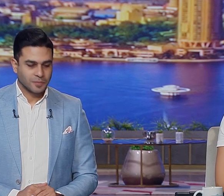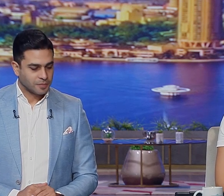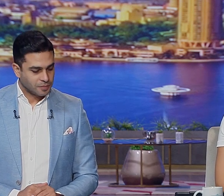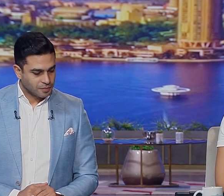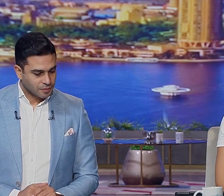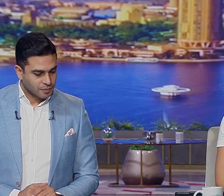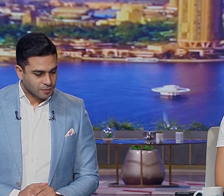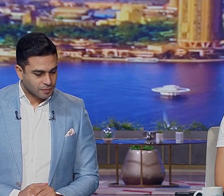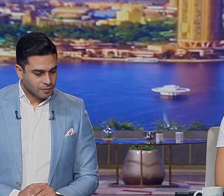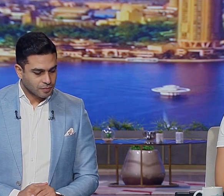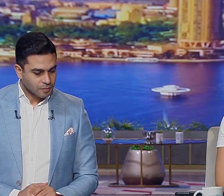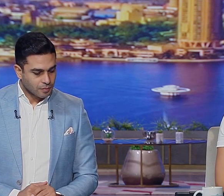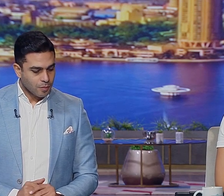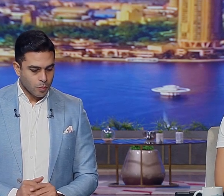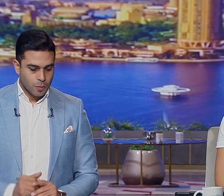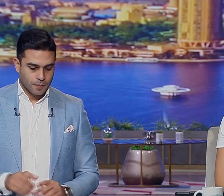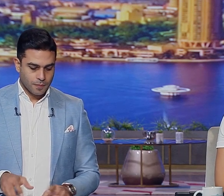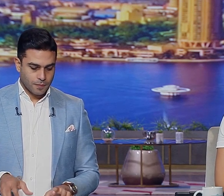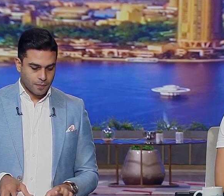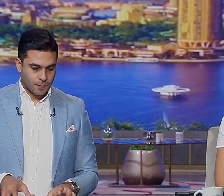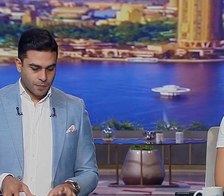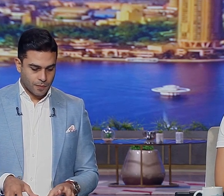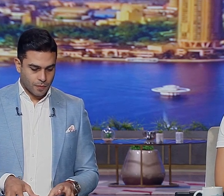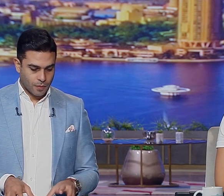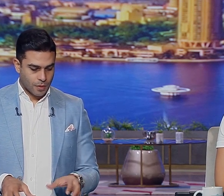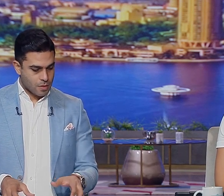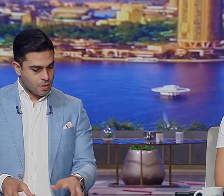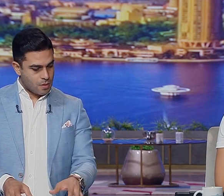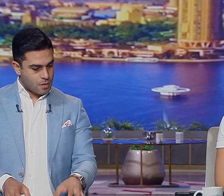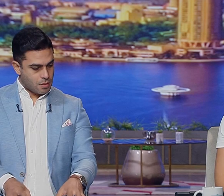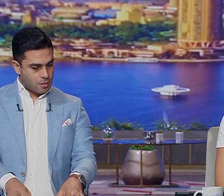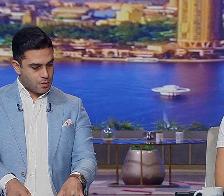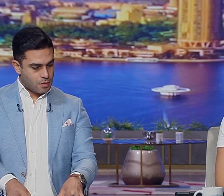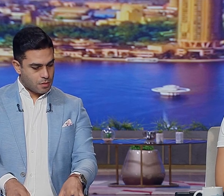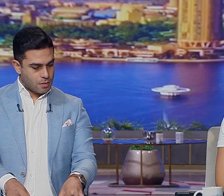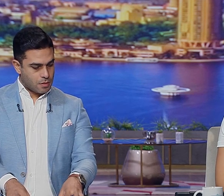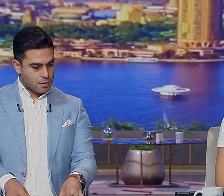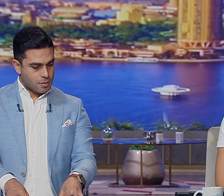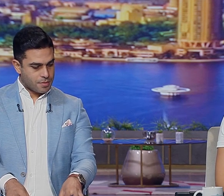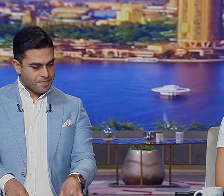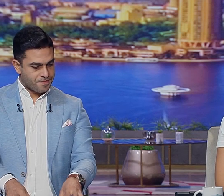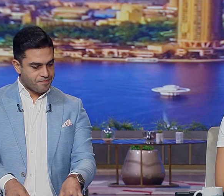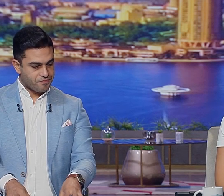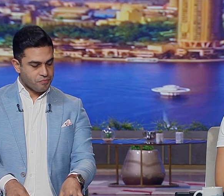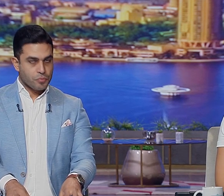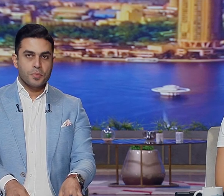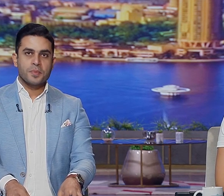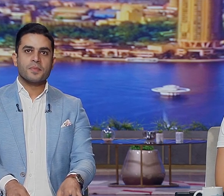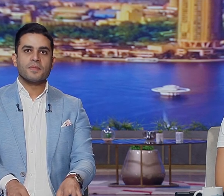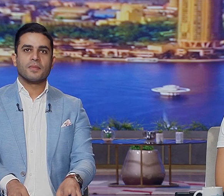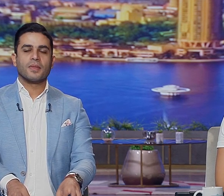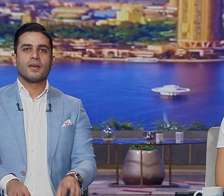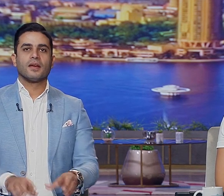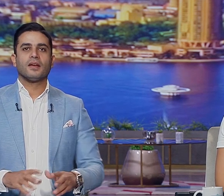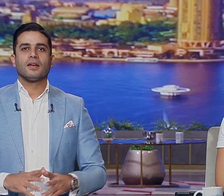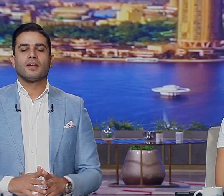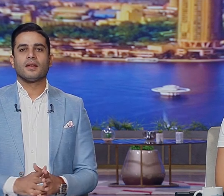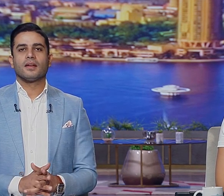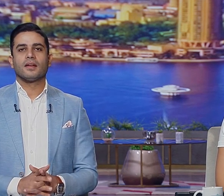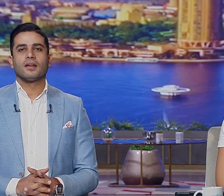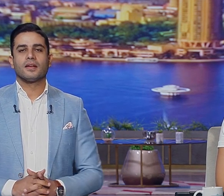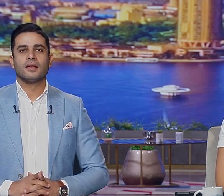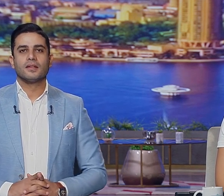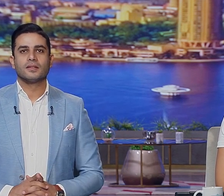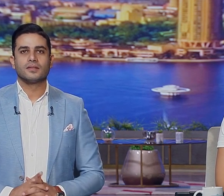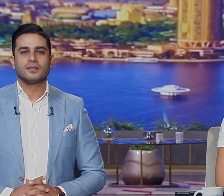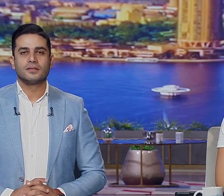في قطاعات مختلفة. عايزين كمان القطاع الطبي يهتم أكتر أكتر، يعني إحنا كنا بندرب في